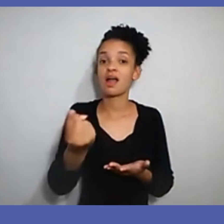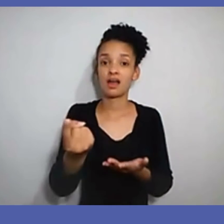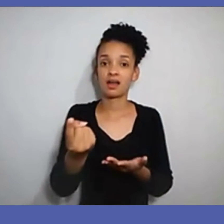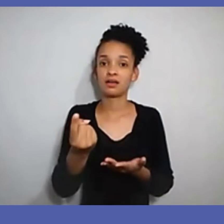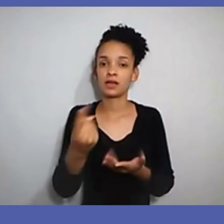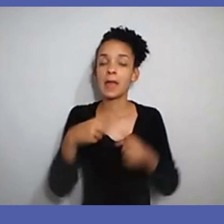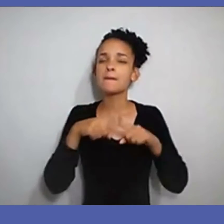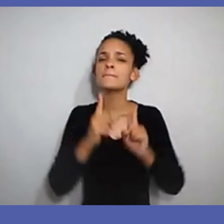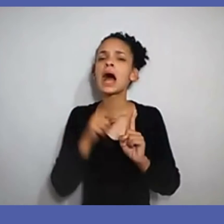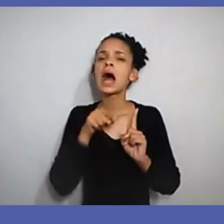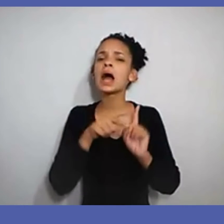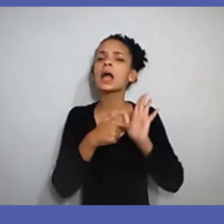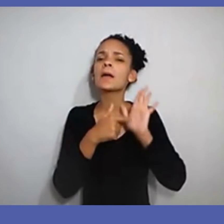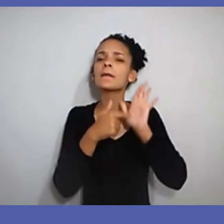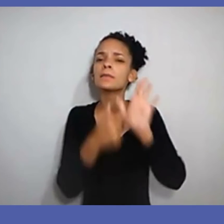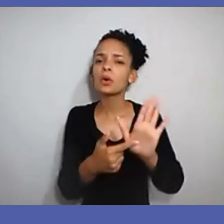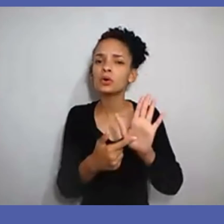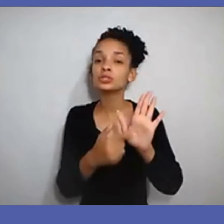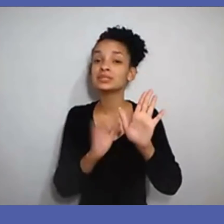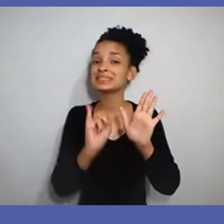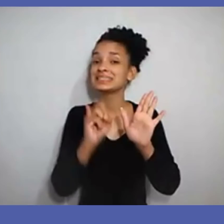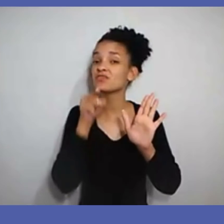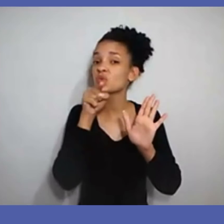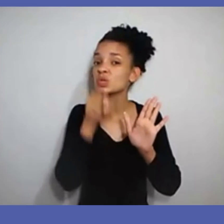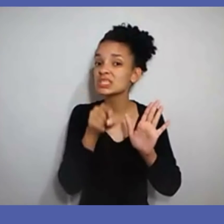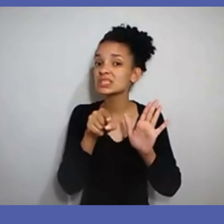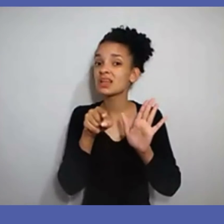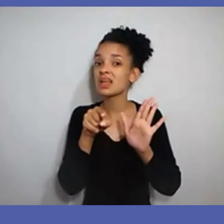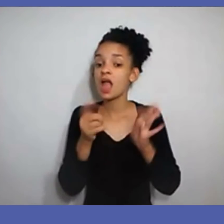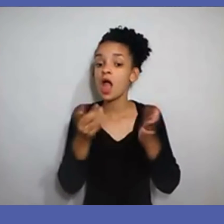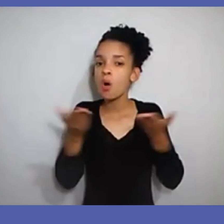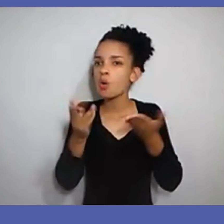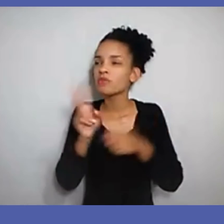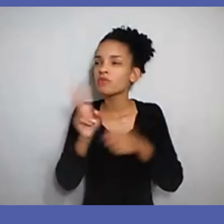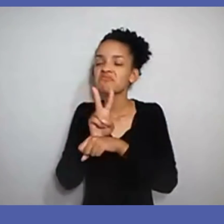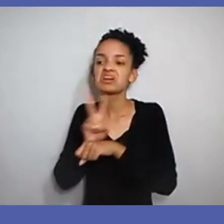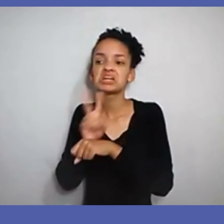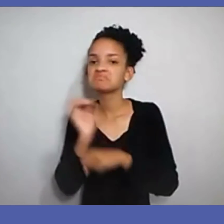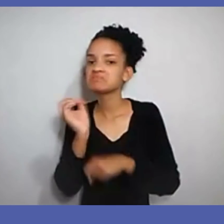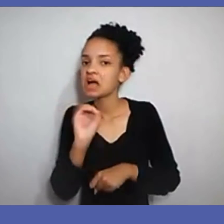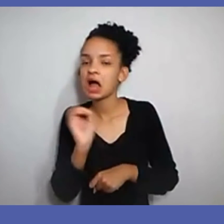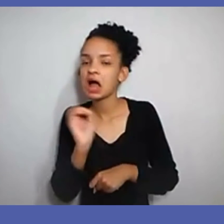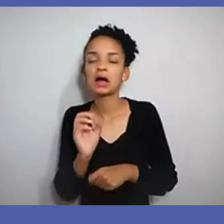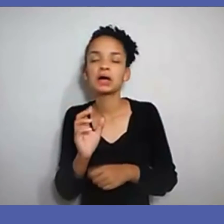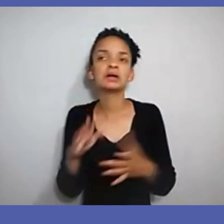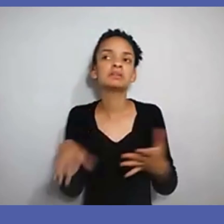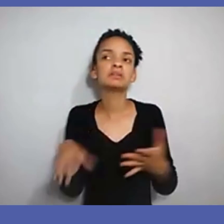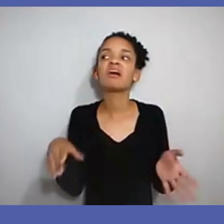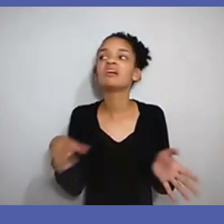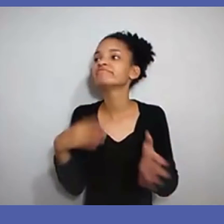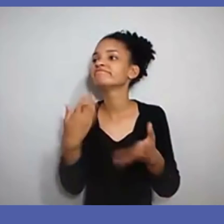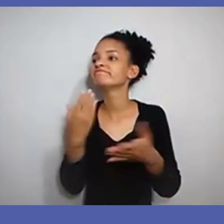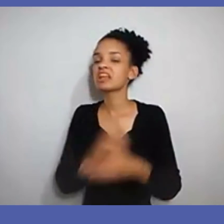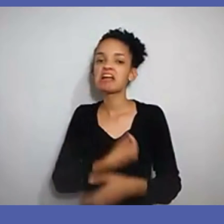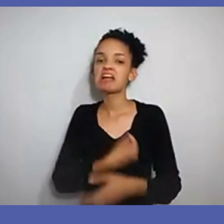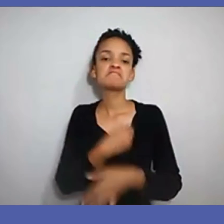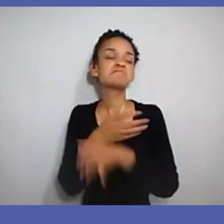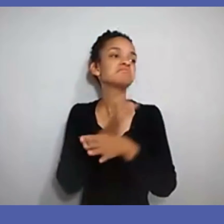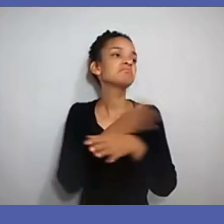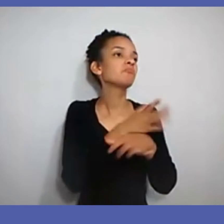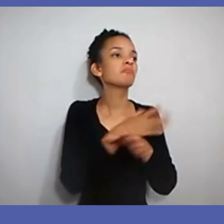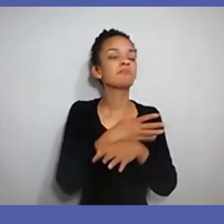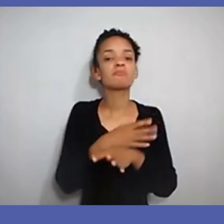se você hoje não vigia, você vive como entorpecido, como todo o resto do mundo vive, quando o Senhor